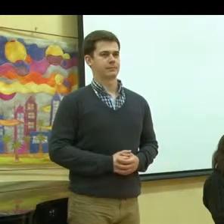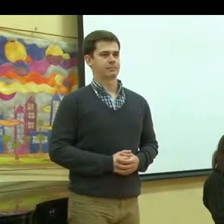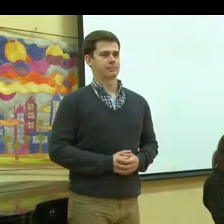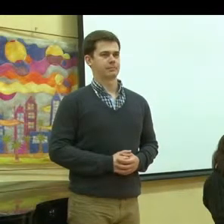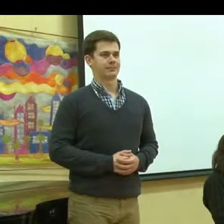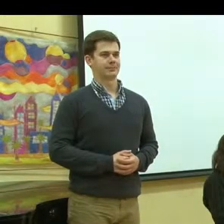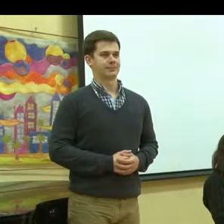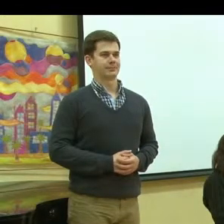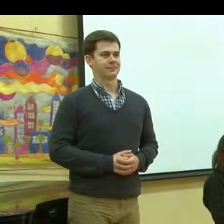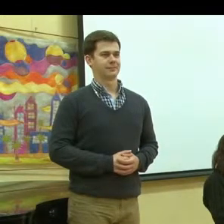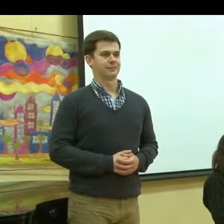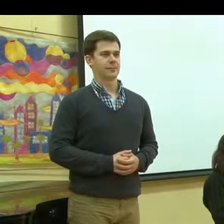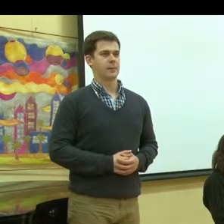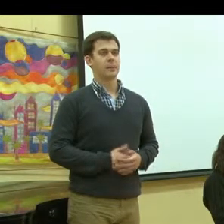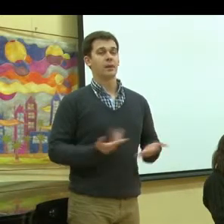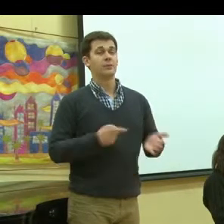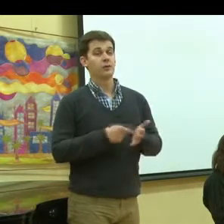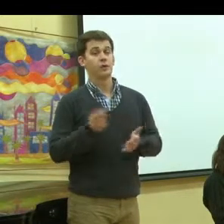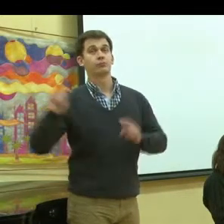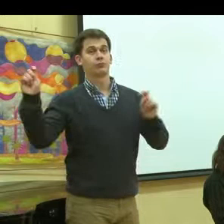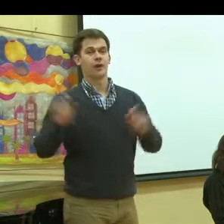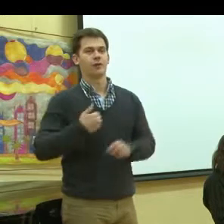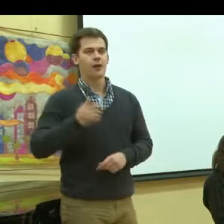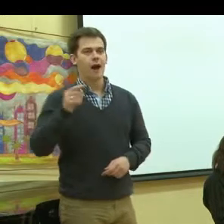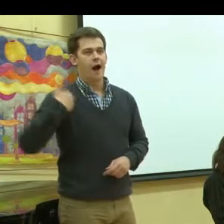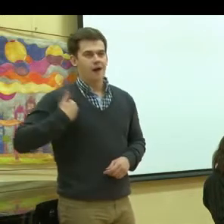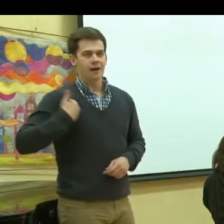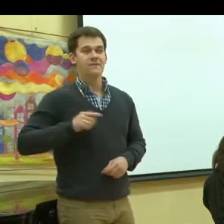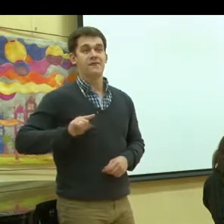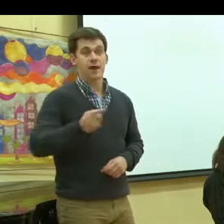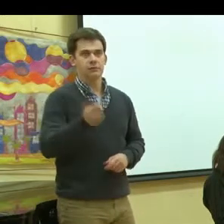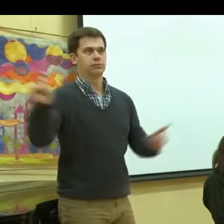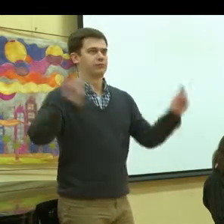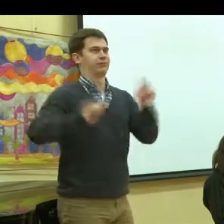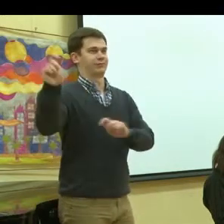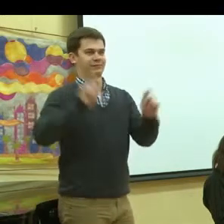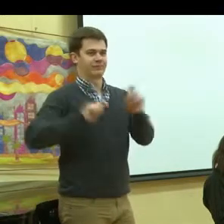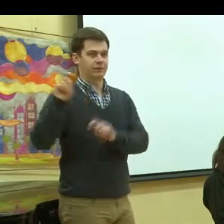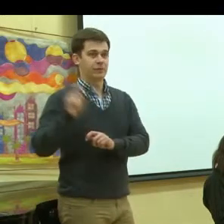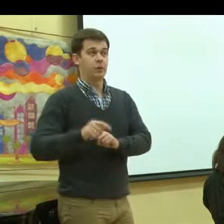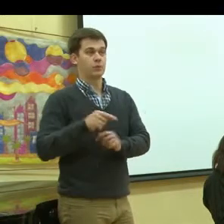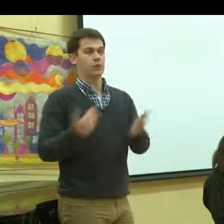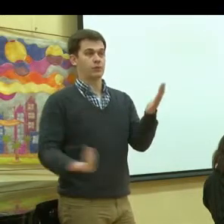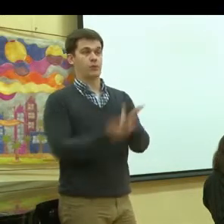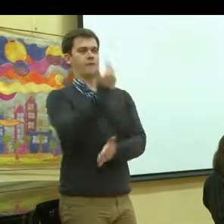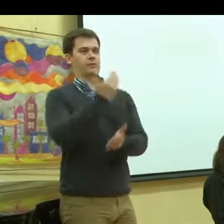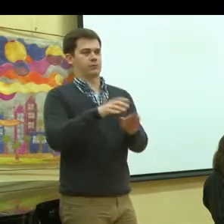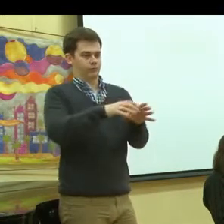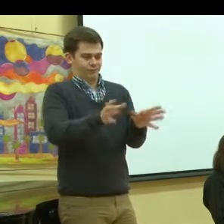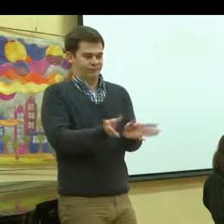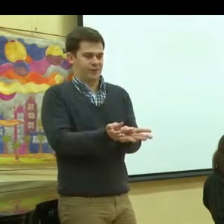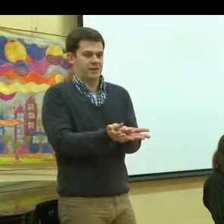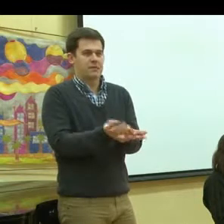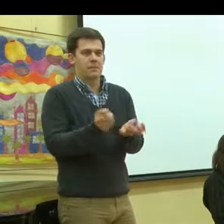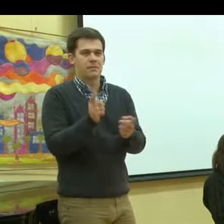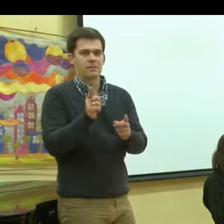europeos en otra parte del mundo. Przybywają również Anglicy, Francuzi i oni jakby już w tym nowym kontynencie, w tym